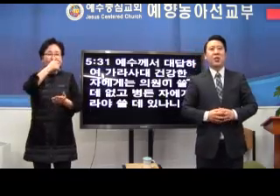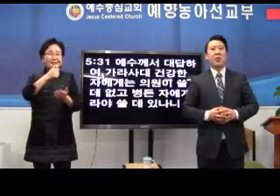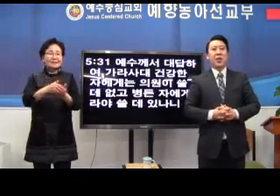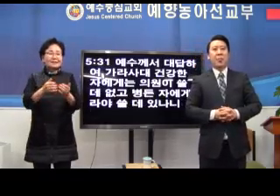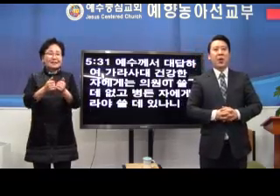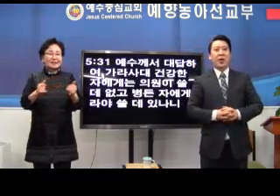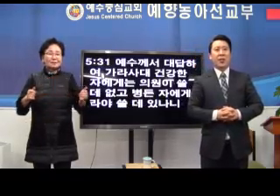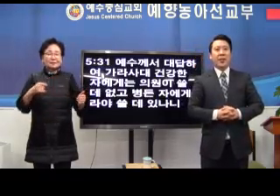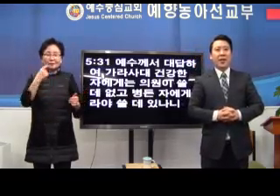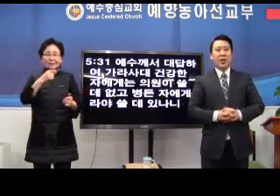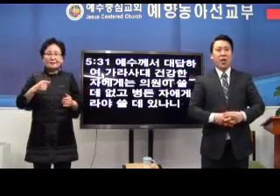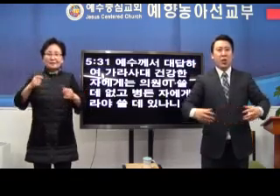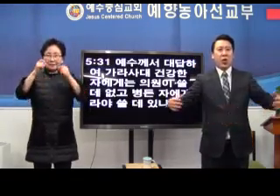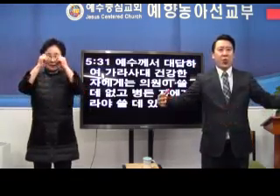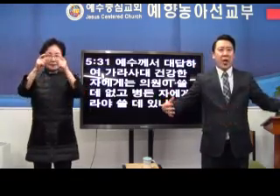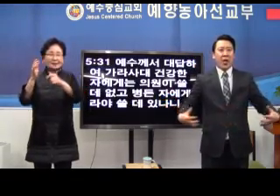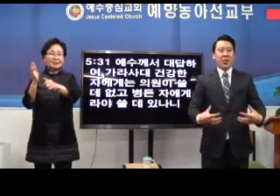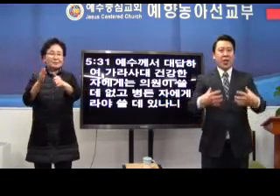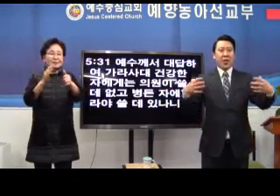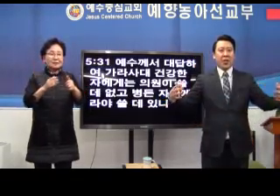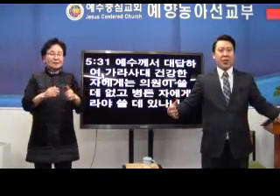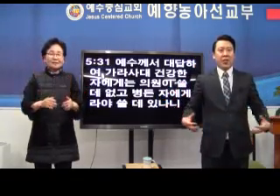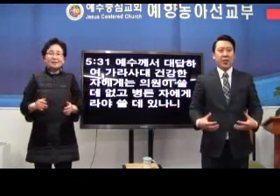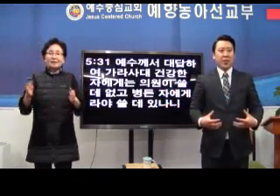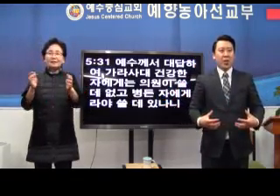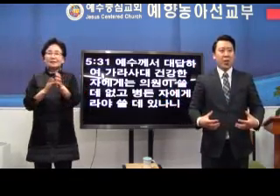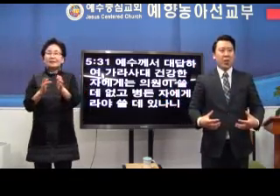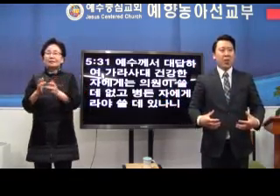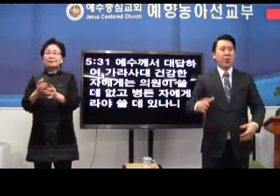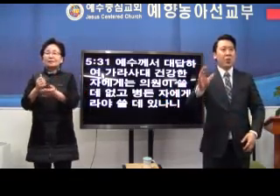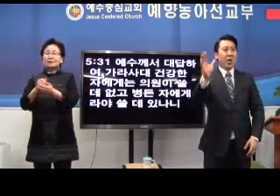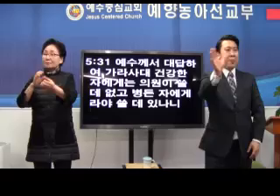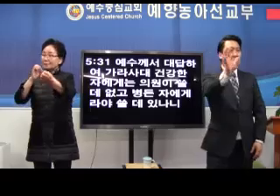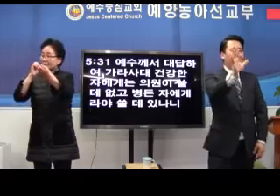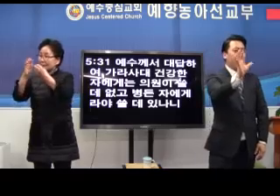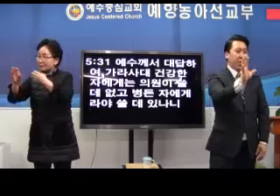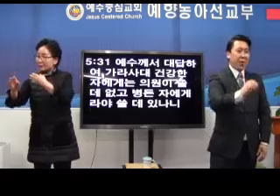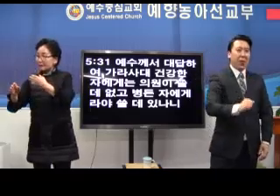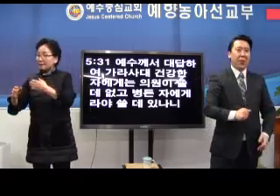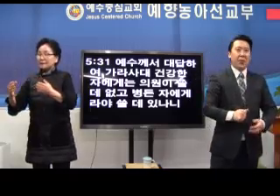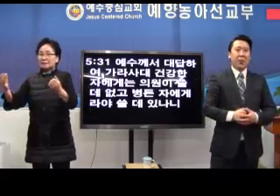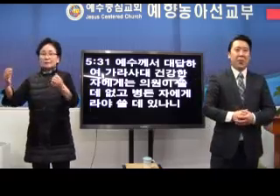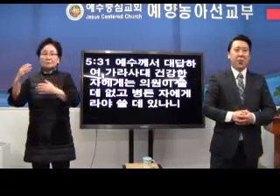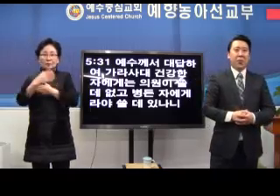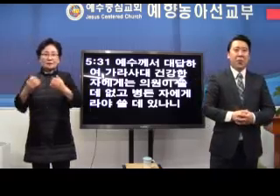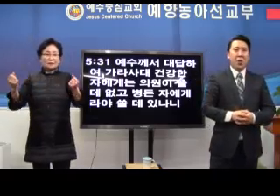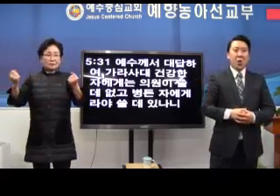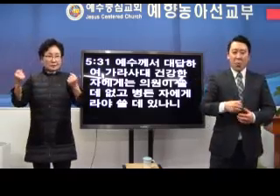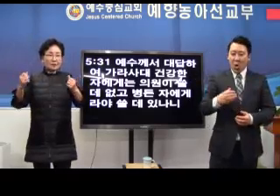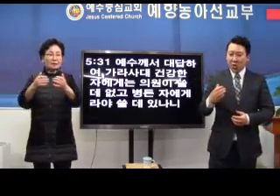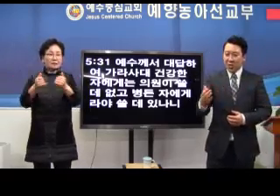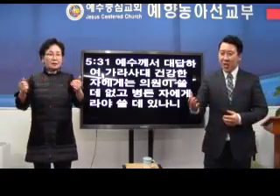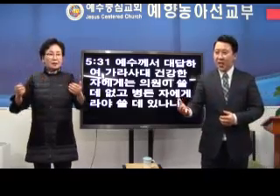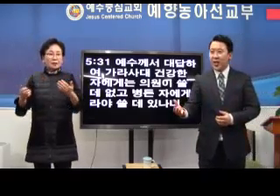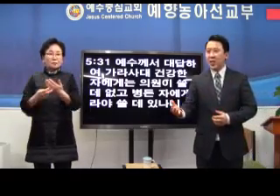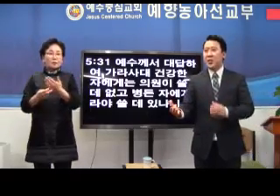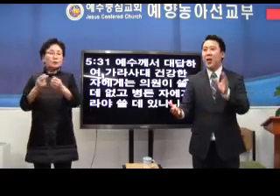예수께서 대답하여 가라사대 건강한 자에게는 의사가 필요 없어요. 병든 자에게나 의사가